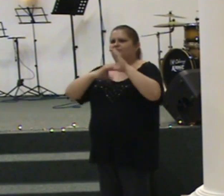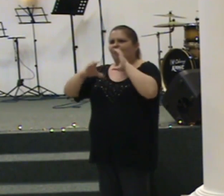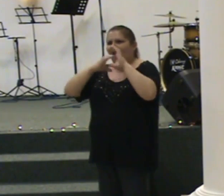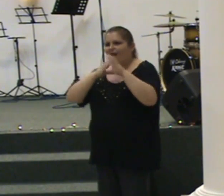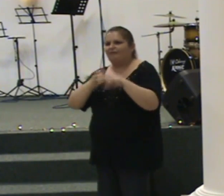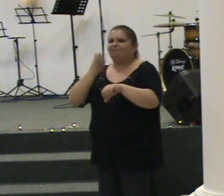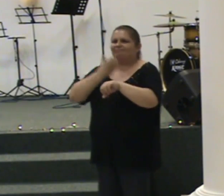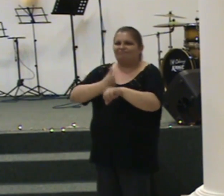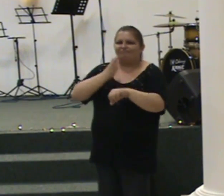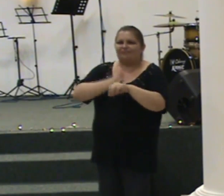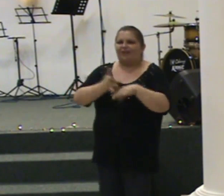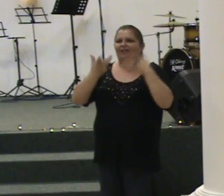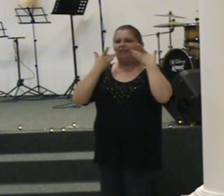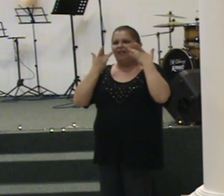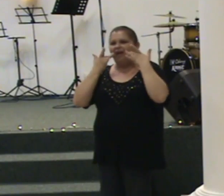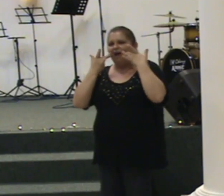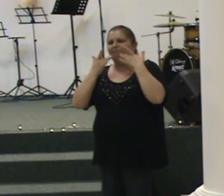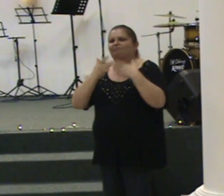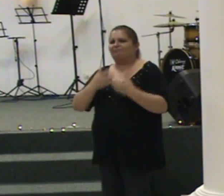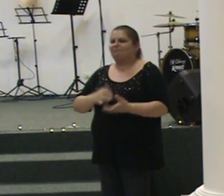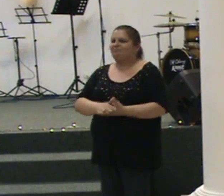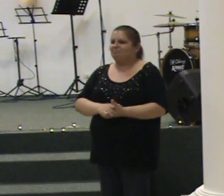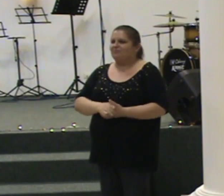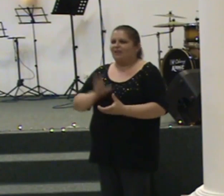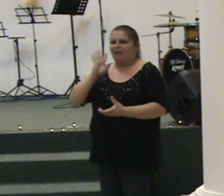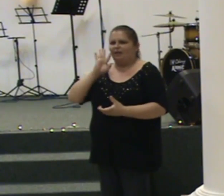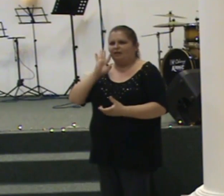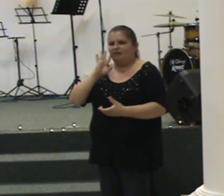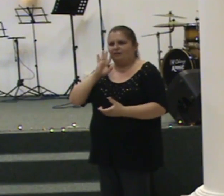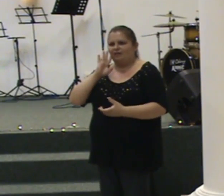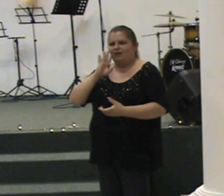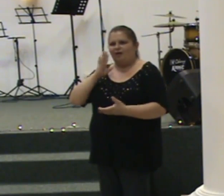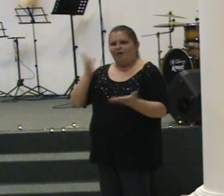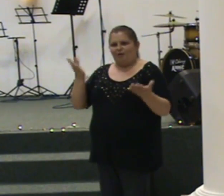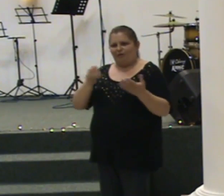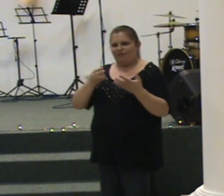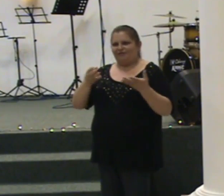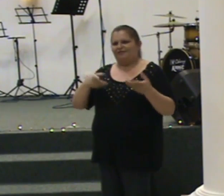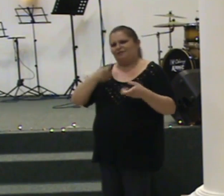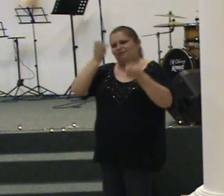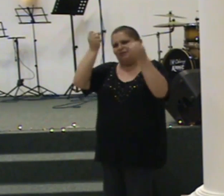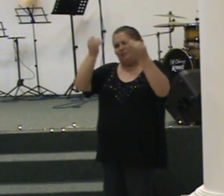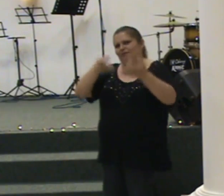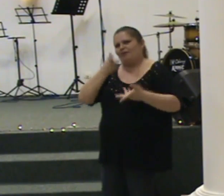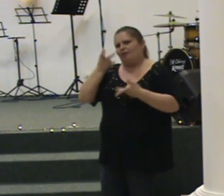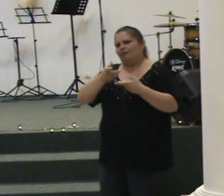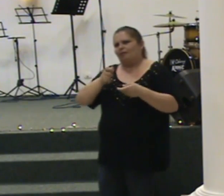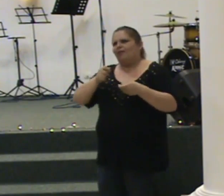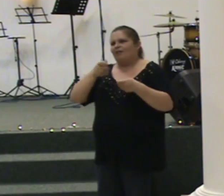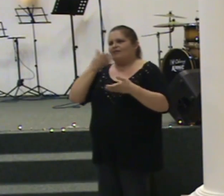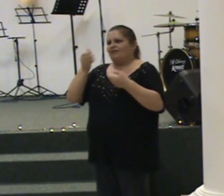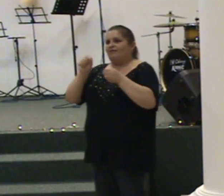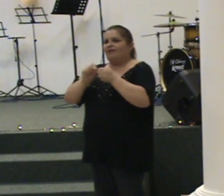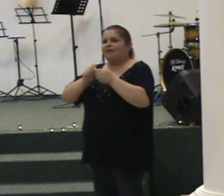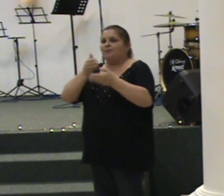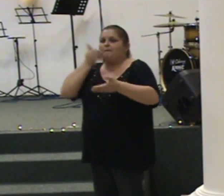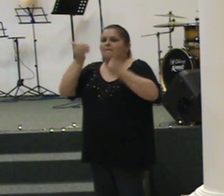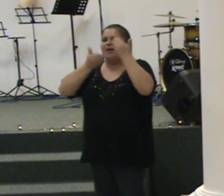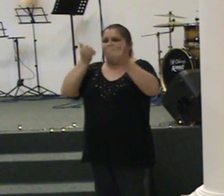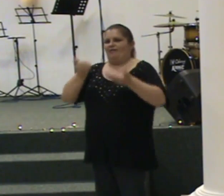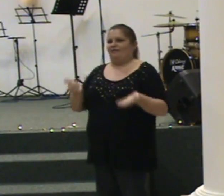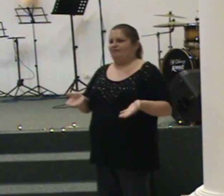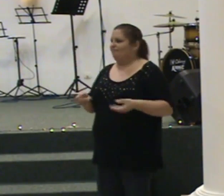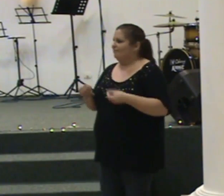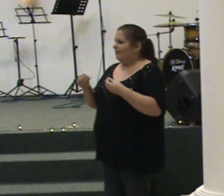Deus. Hoje nós passamos uma mensagem, dê o seu melhor para Deus. Dê o seu melhor, porque Deus já deu o seu melhor